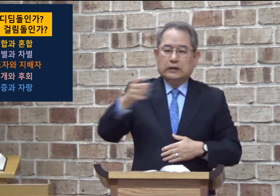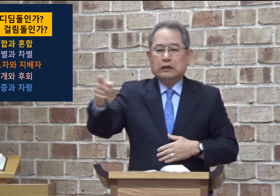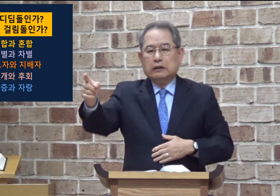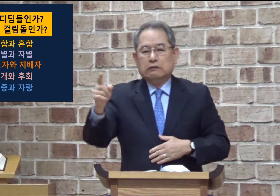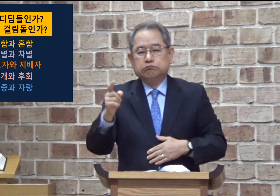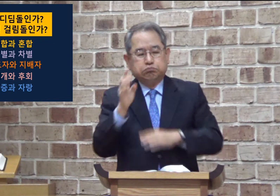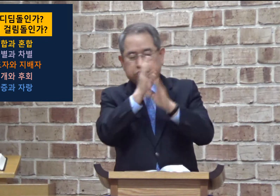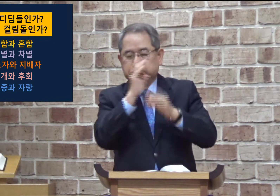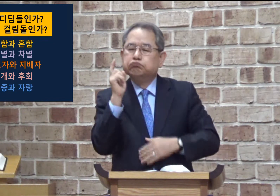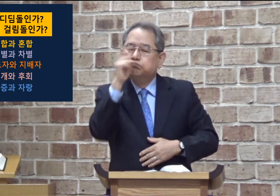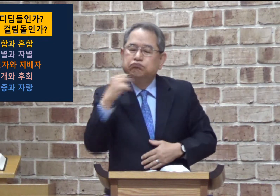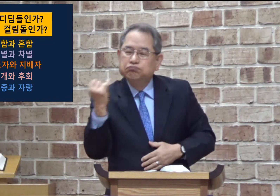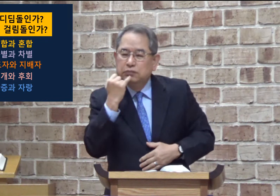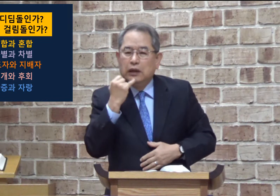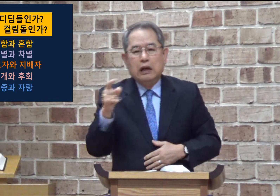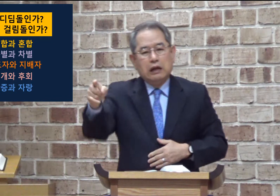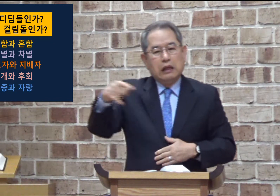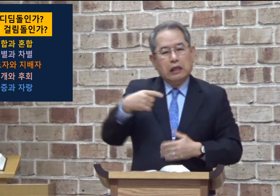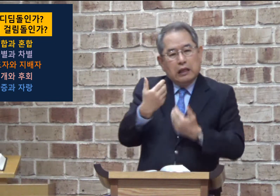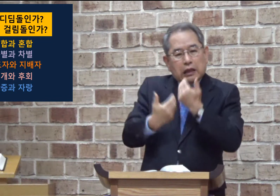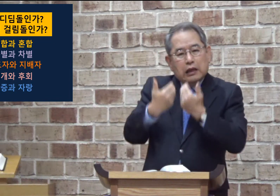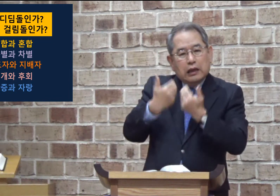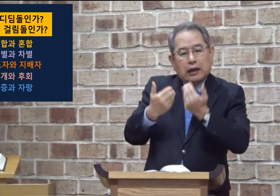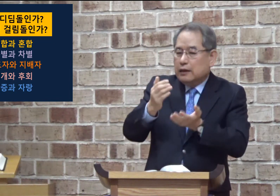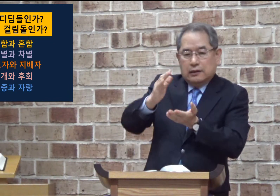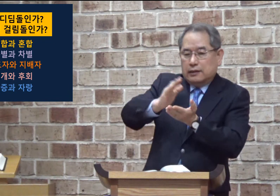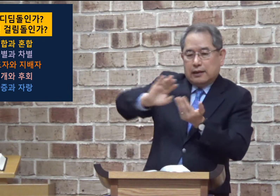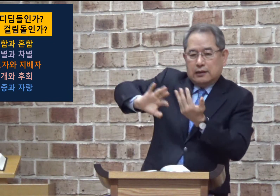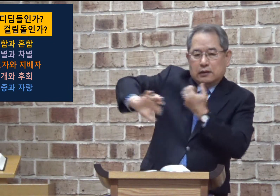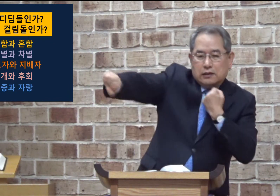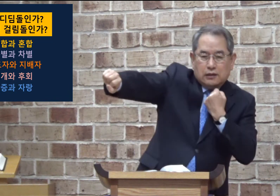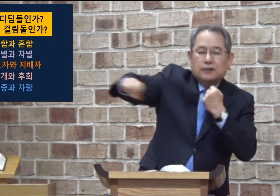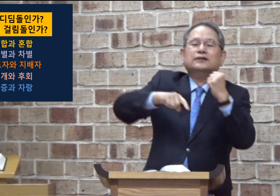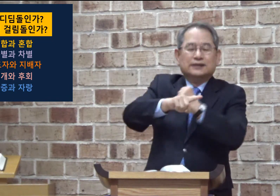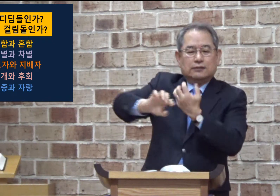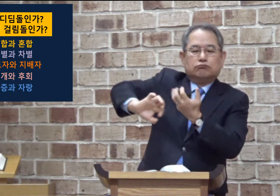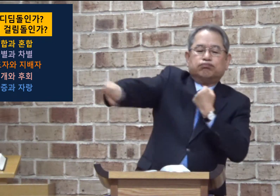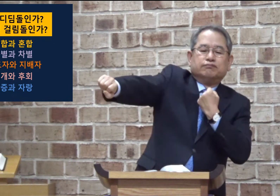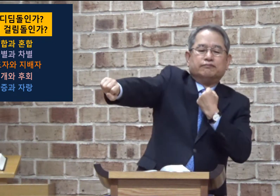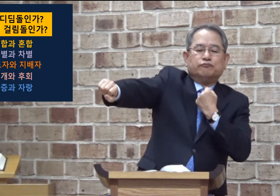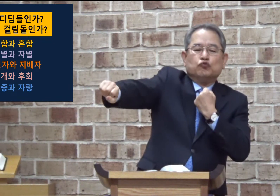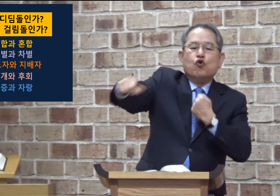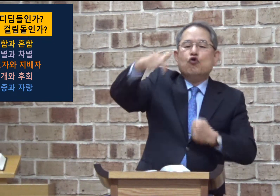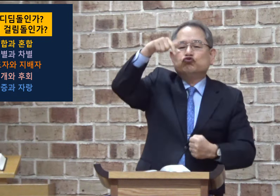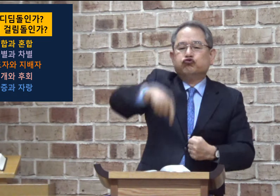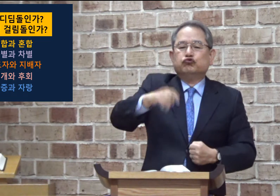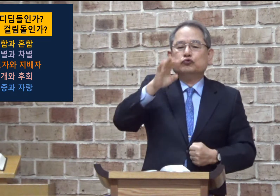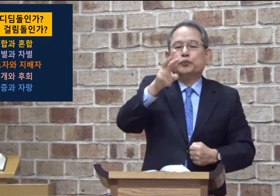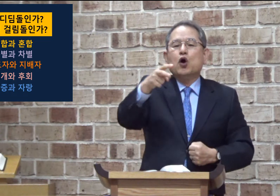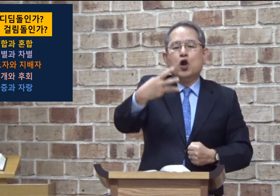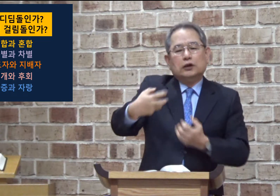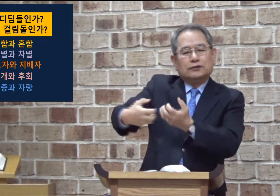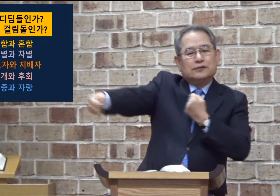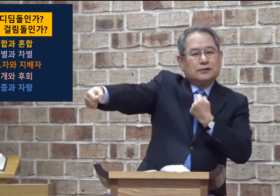일반 믿음이 없는 사람들과 구별되는 것입니다. 그런데 차별은 나는 훌륭하고